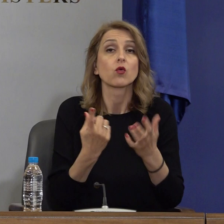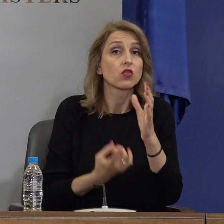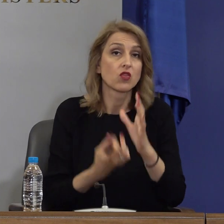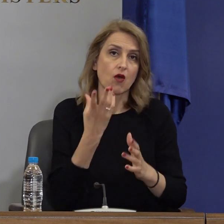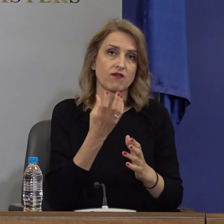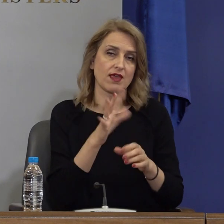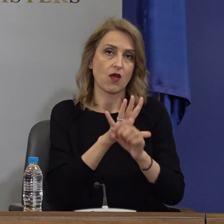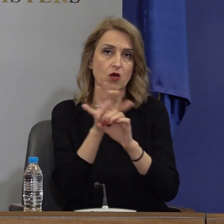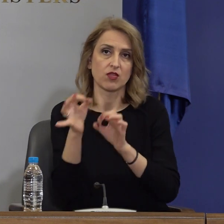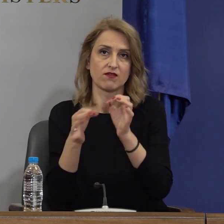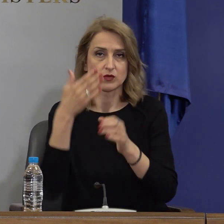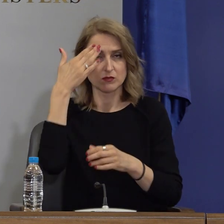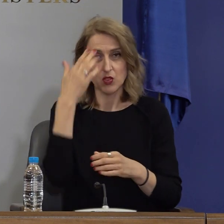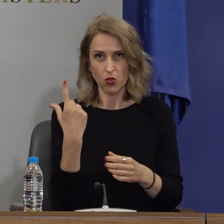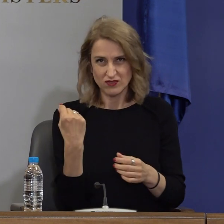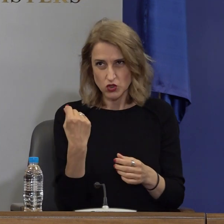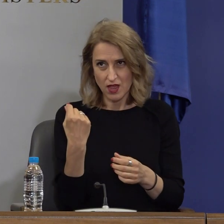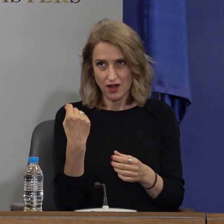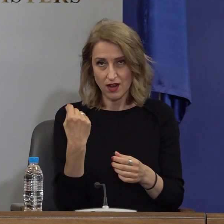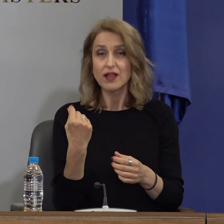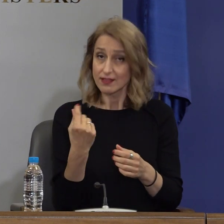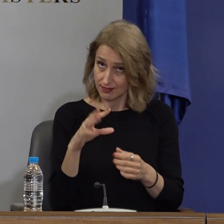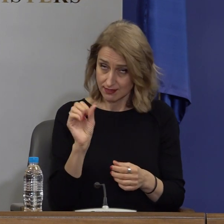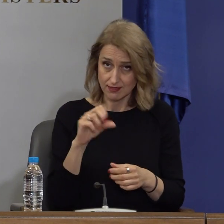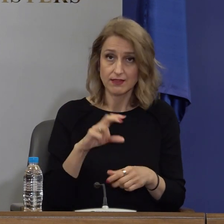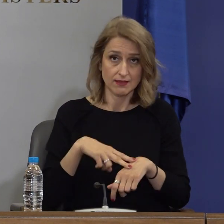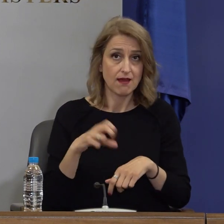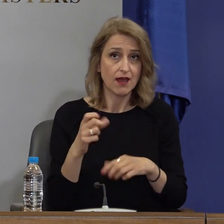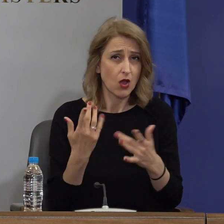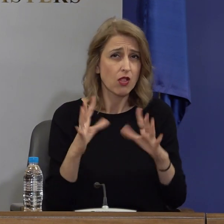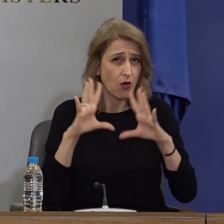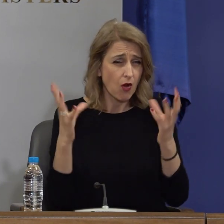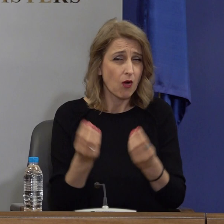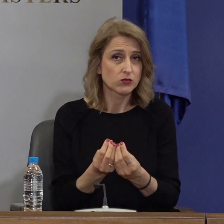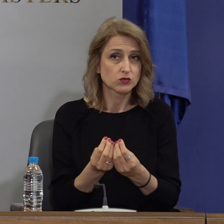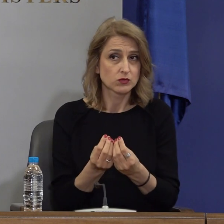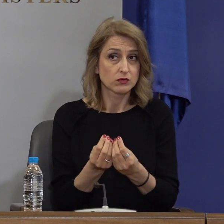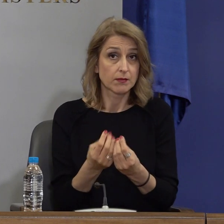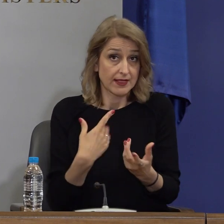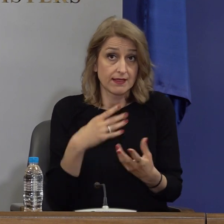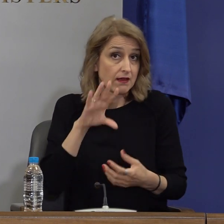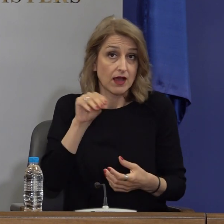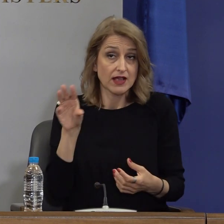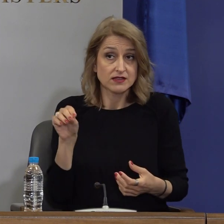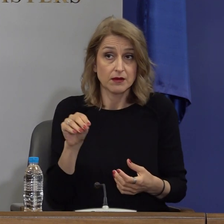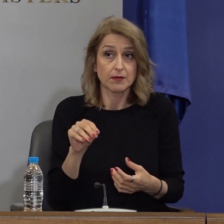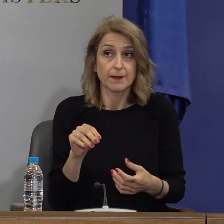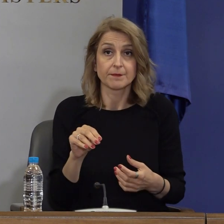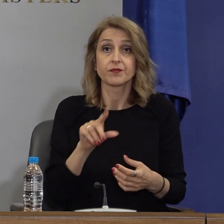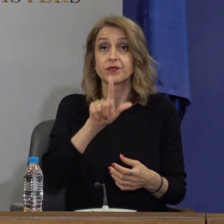разминаване. Новите случаи от вчера ли? Да, колко общо? Ние ги оповестихме чрез